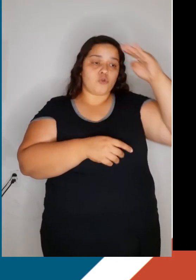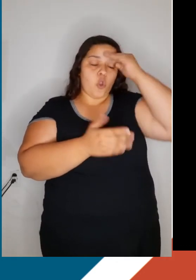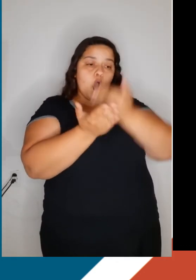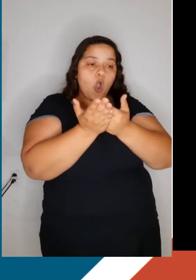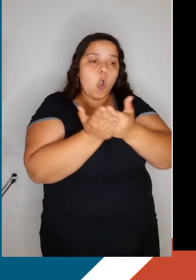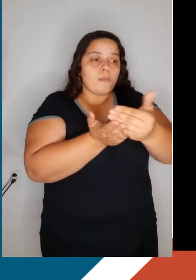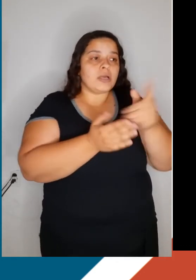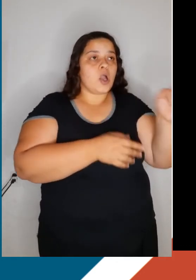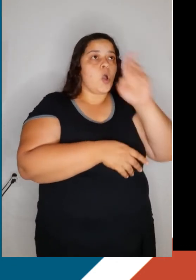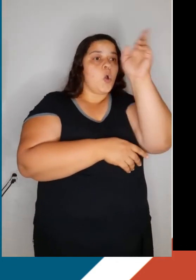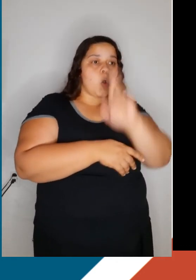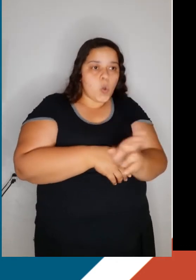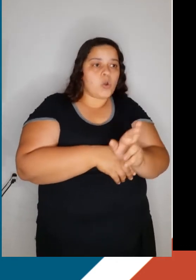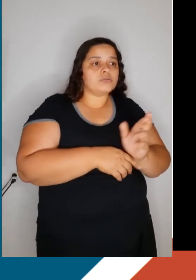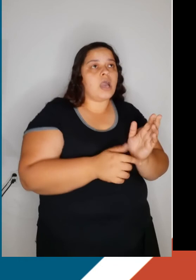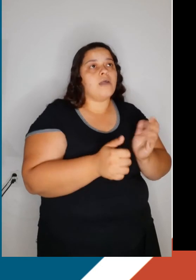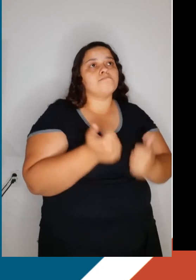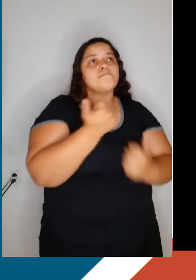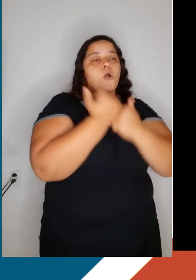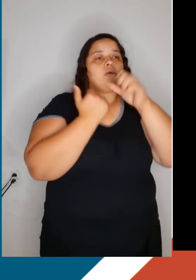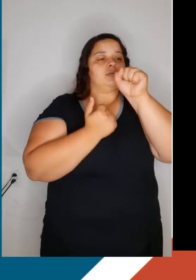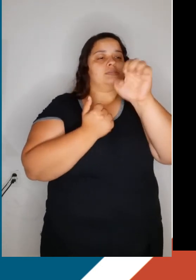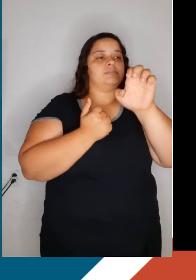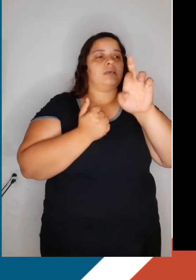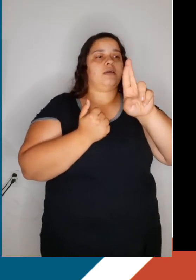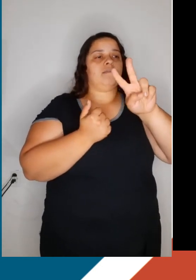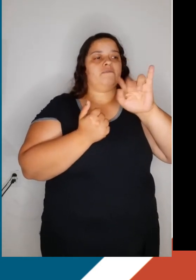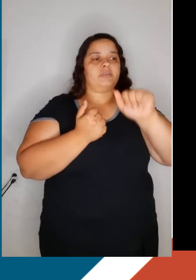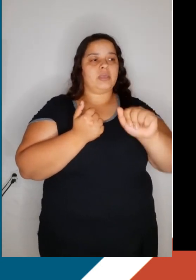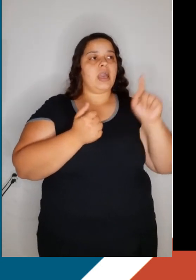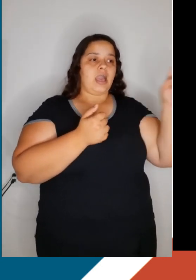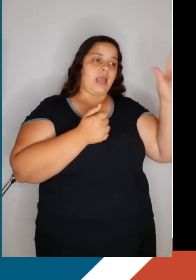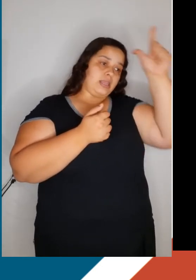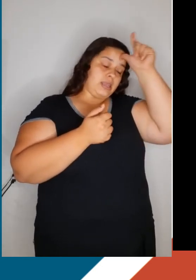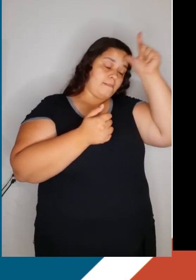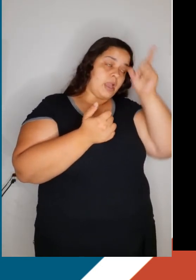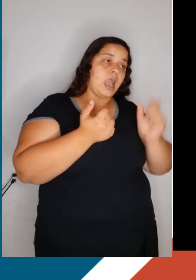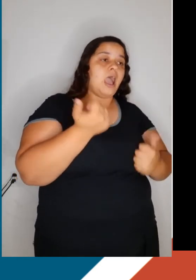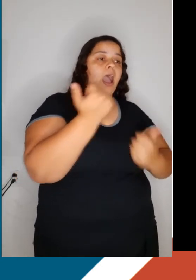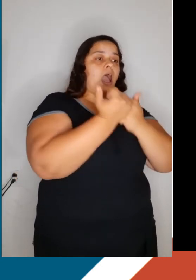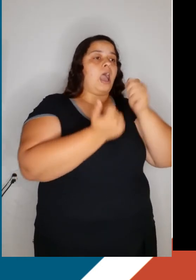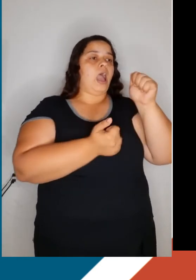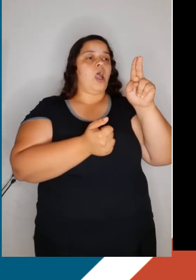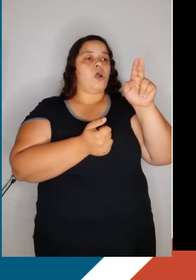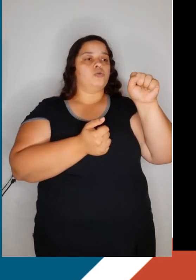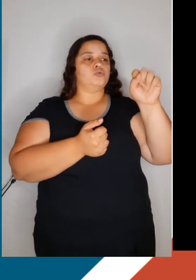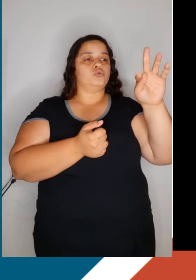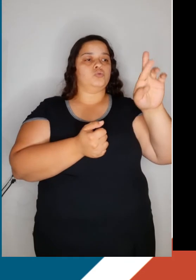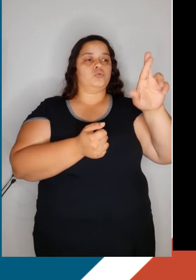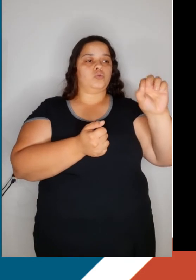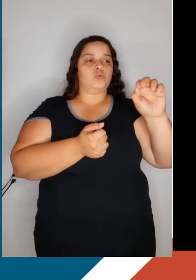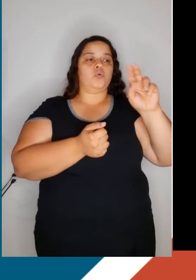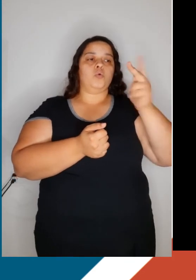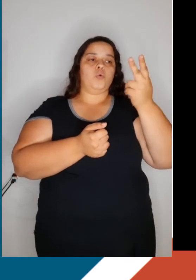militarmente. A Rússia sai em defesa da Sérvia, a Alemanha sai em defesa do Império Austro-Húngaro. Então vai funcionar o lema maior